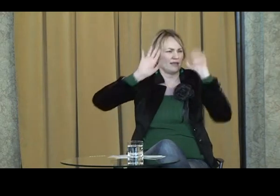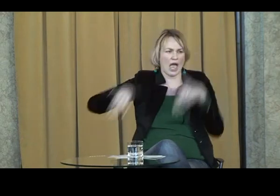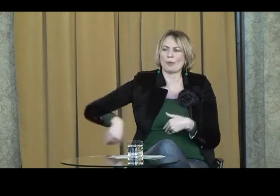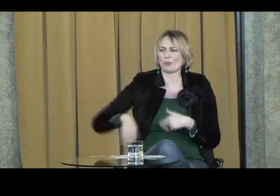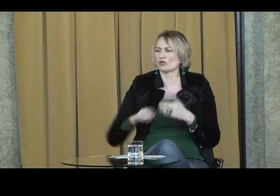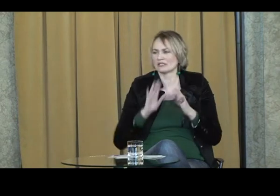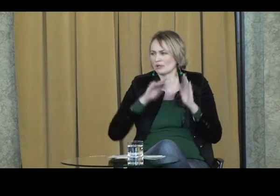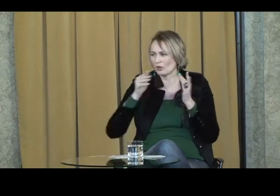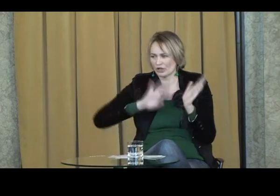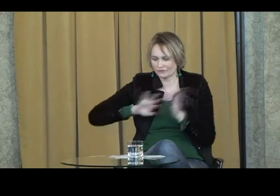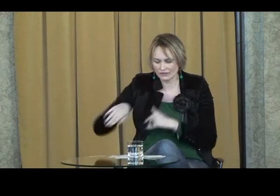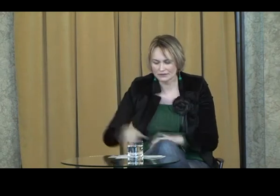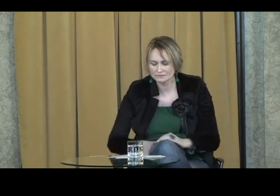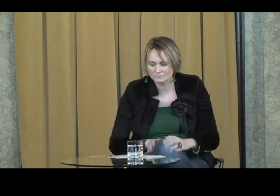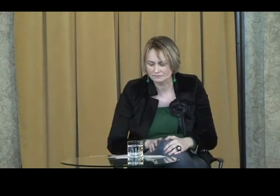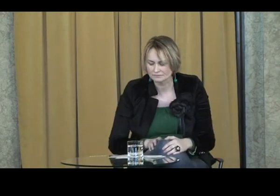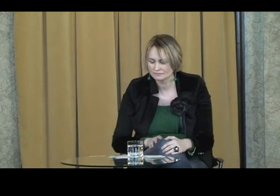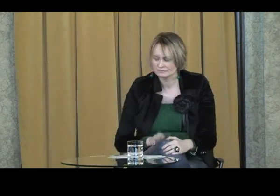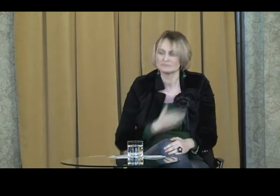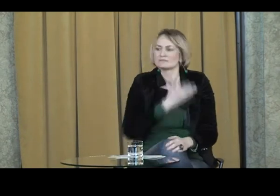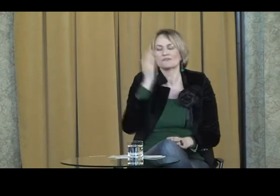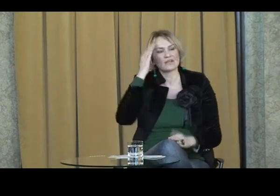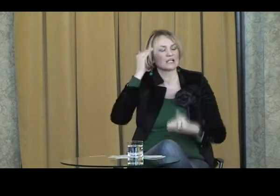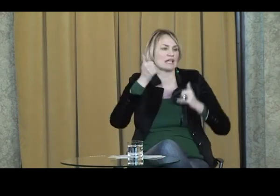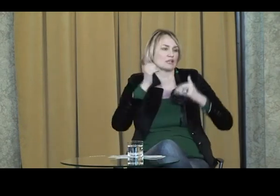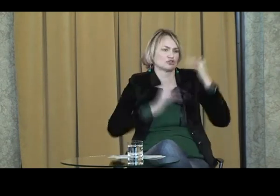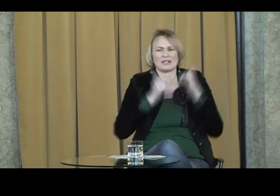Ja. Lassen wir das für sein. Apropos Demografie.